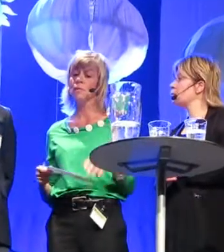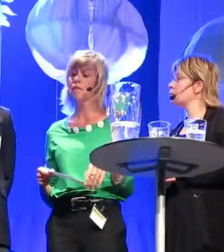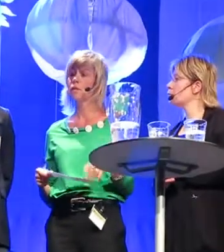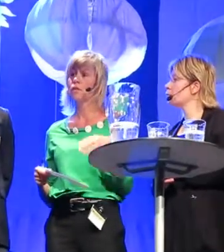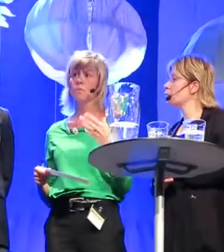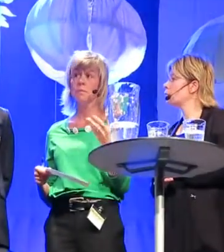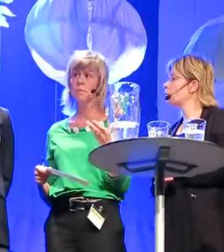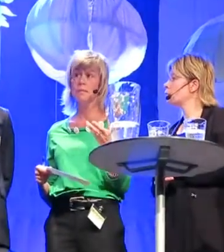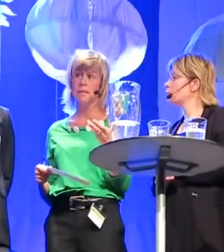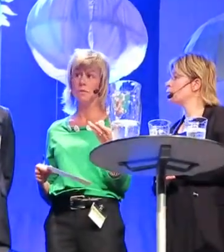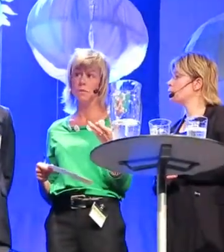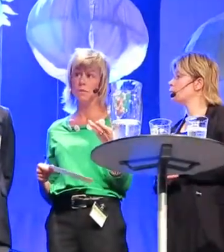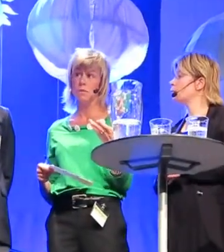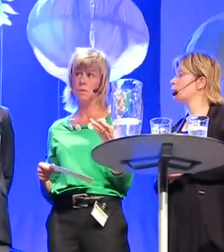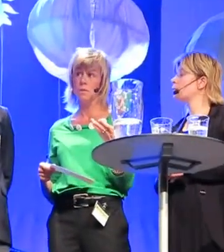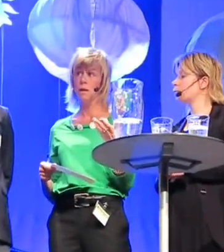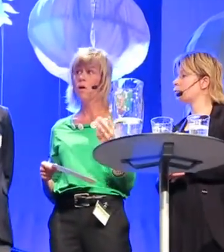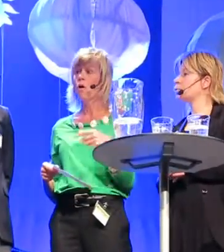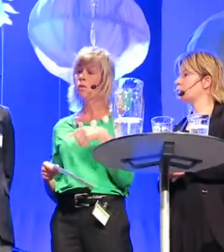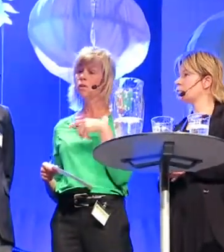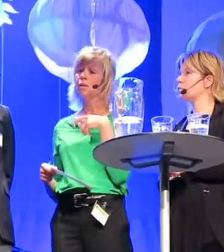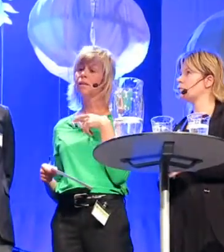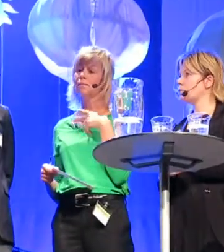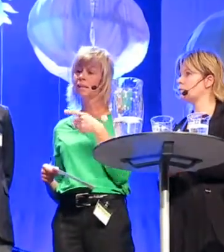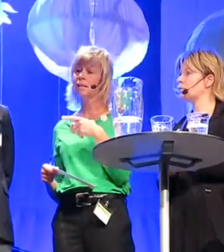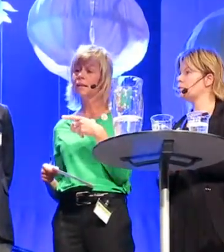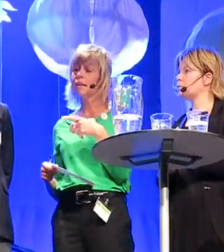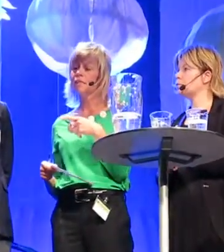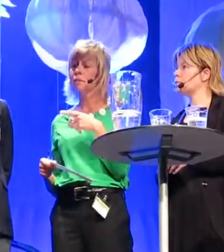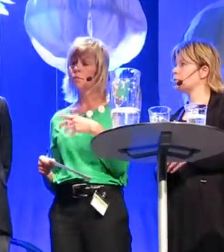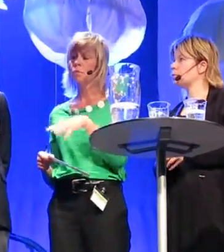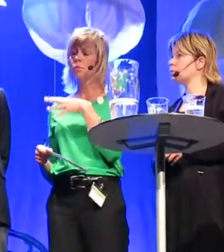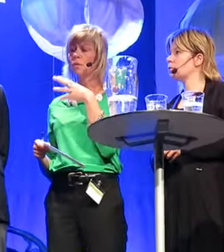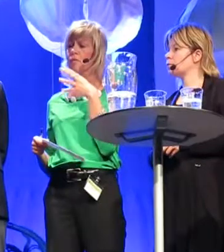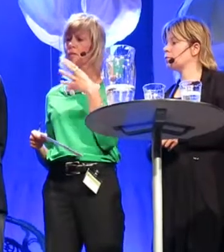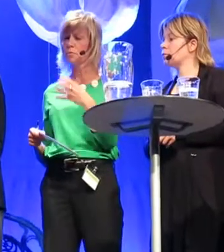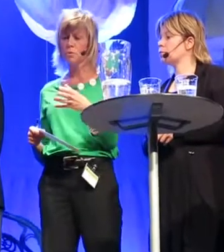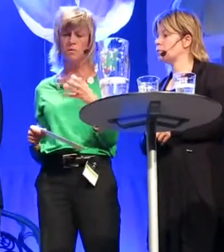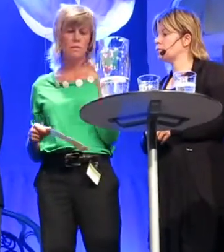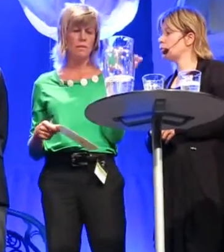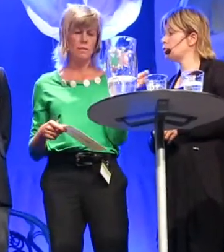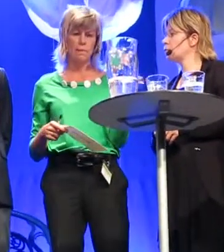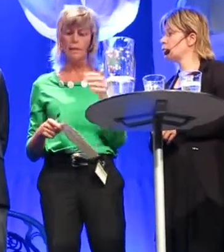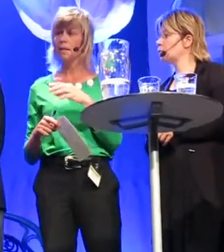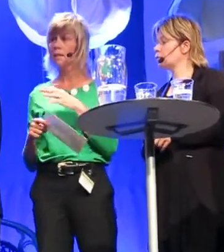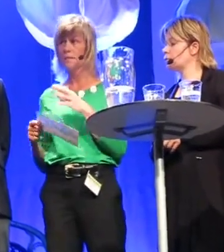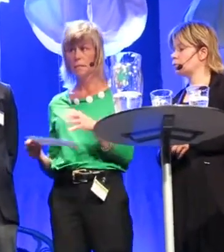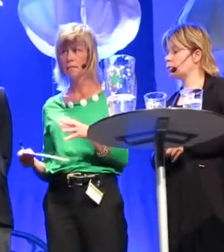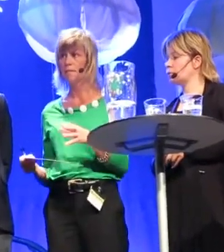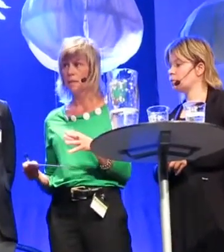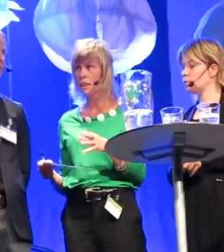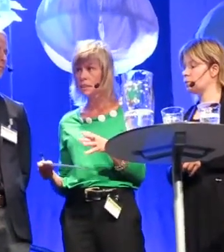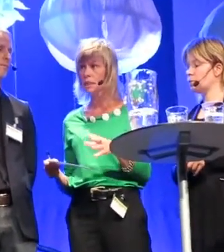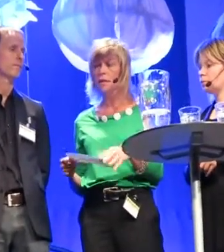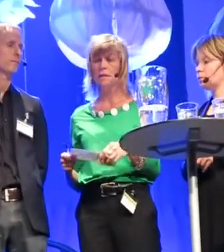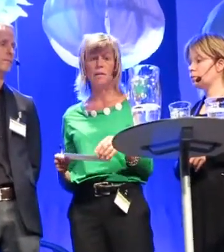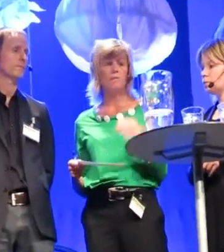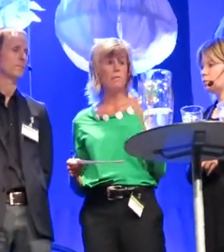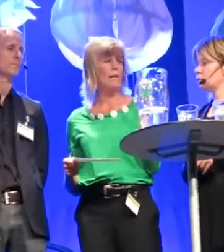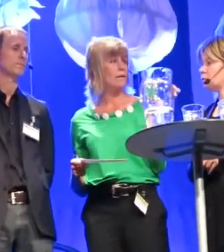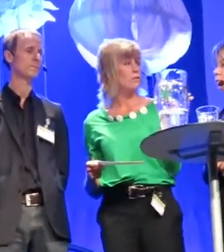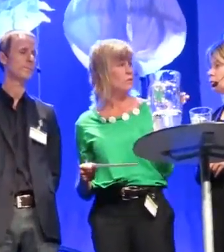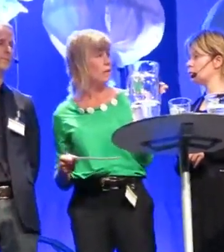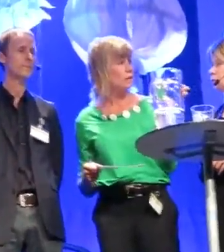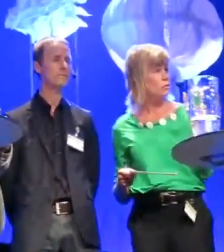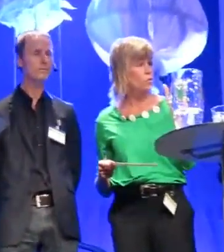bakom en grupp som säger att vi vill ha 20% eko 2020. Och jag tycker att det är väldigt viktigt här, det vi kommer att prata om i transport, vi pratar om det, det är jätteviktigt.